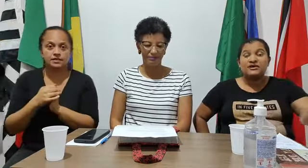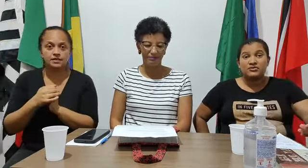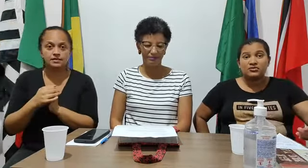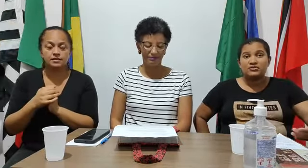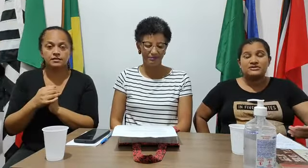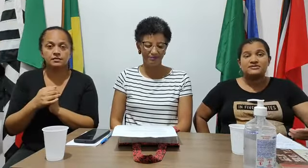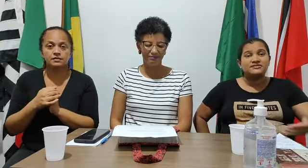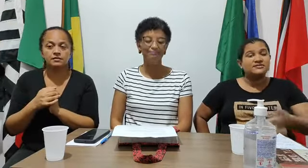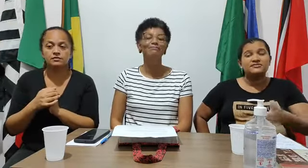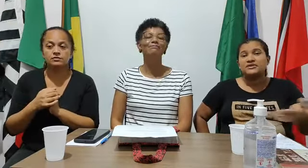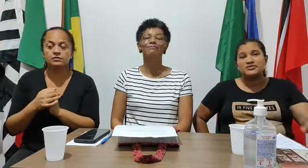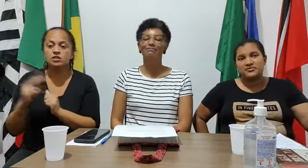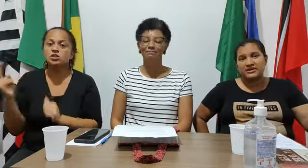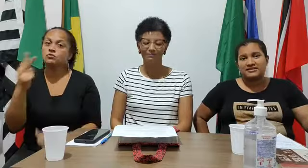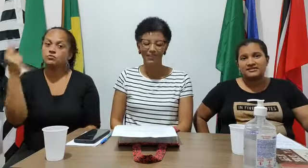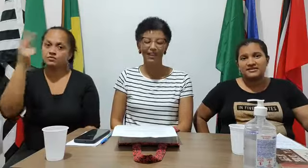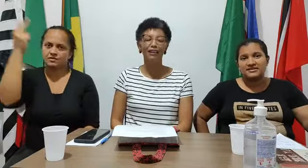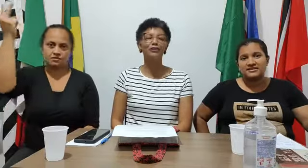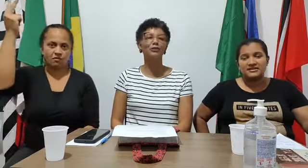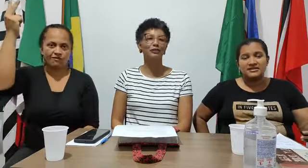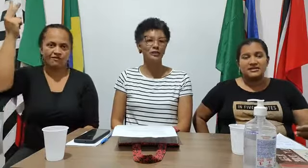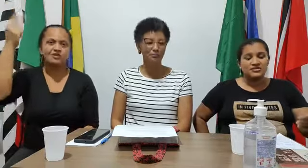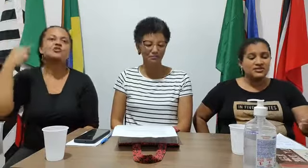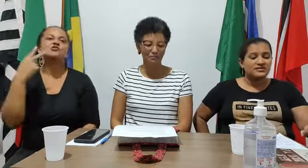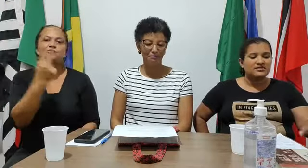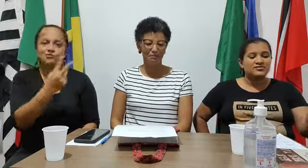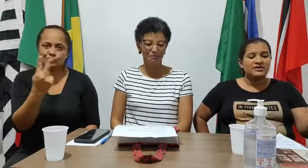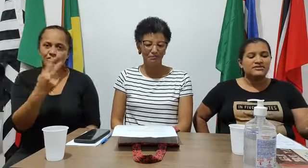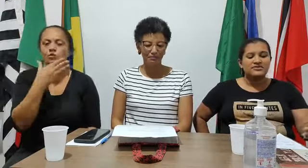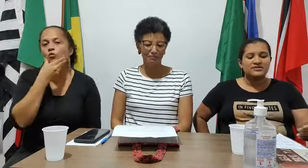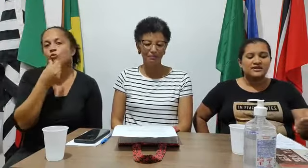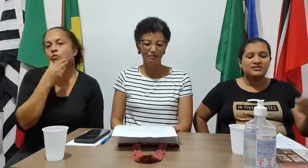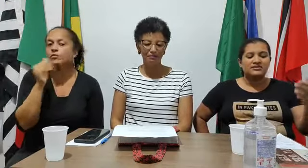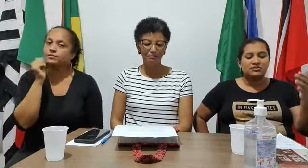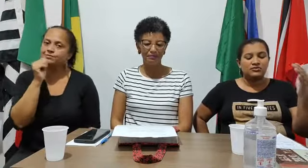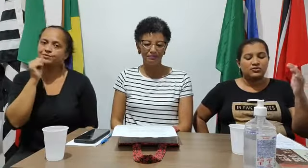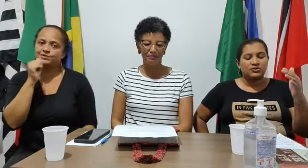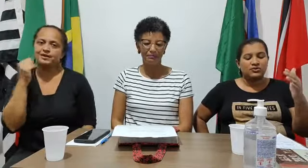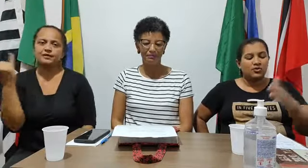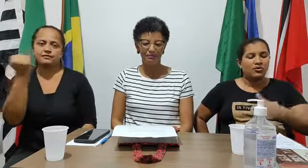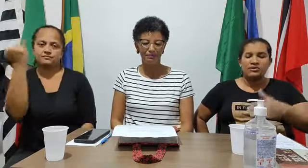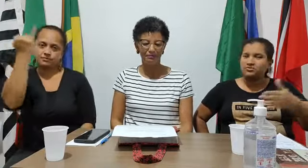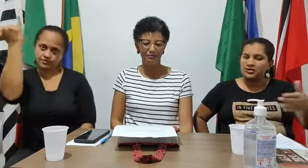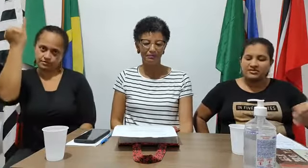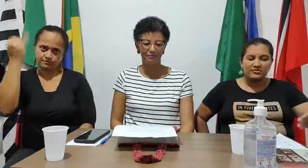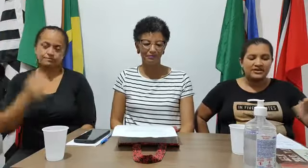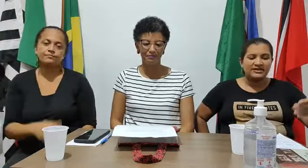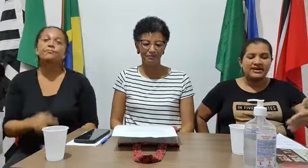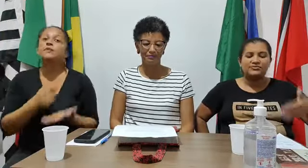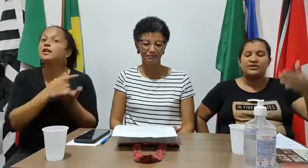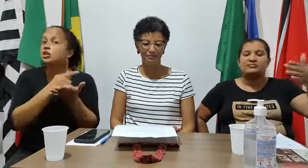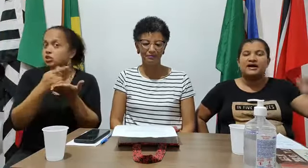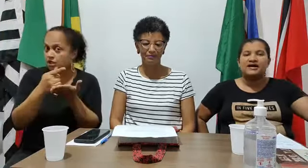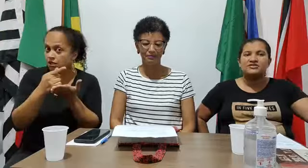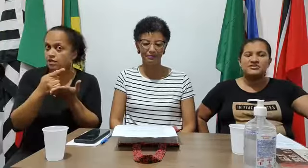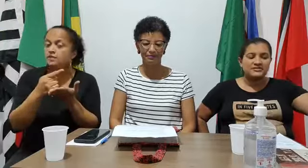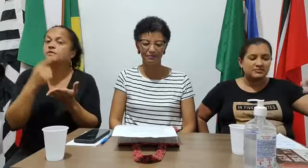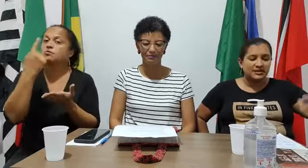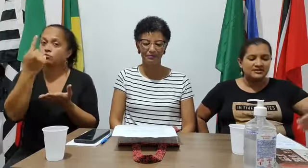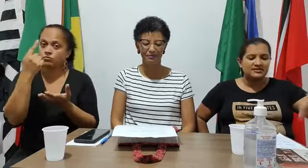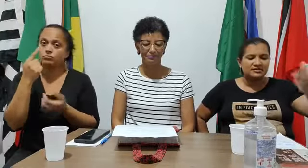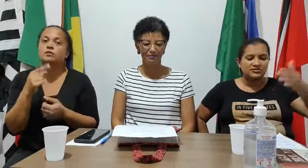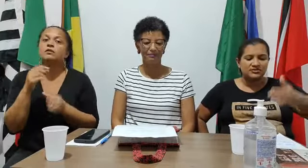de valor, não tem diferença. Né? Em Gênesis 1 ele diz, né, que homem e mulher foi criado à